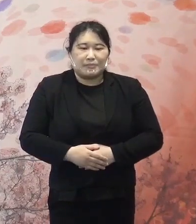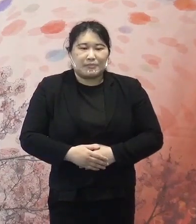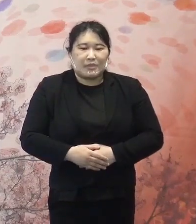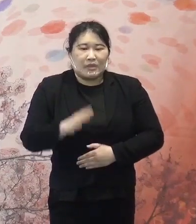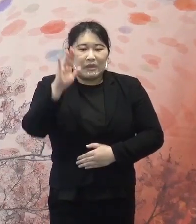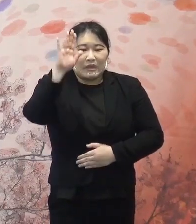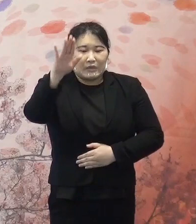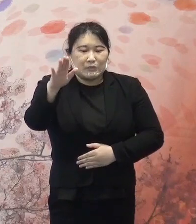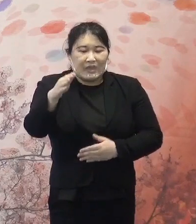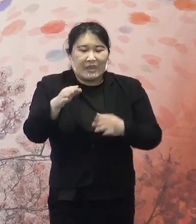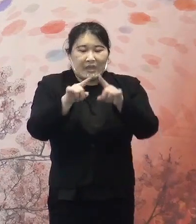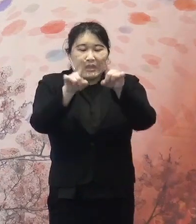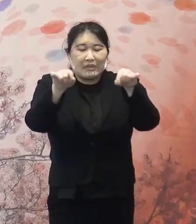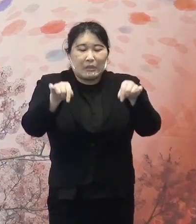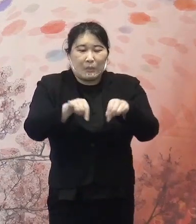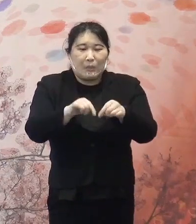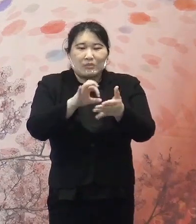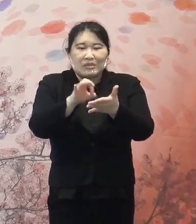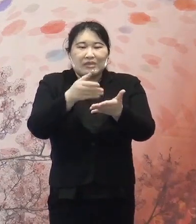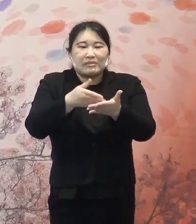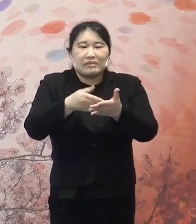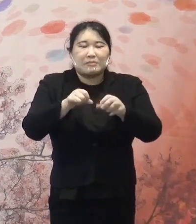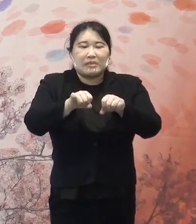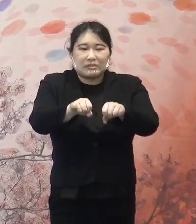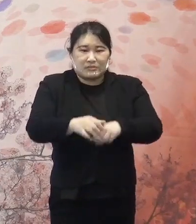後ほど概要図でご紹介をいたします。